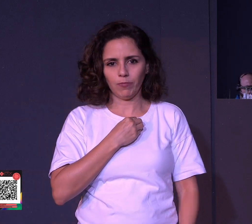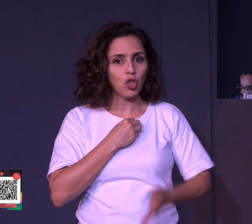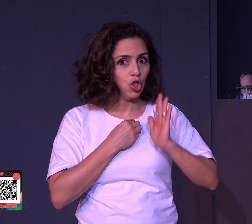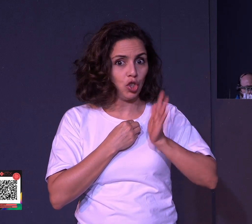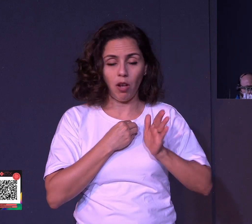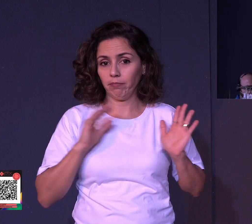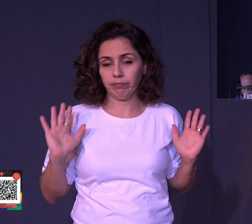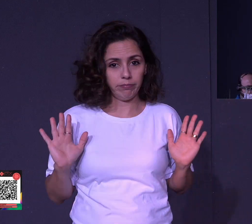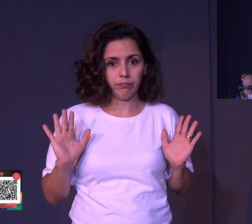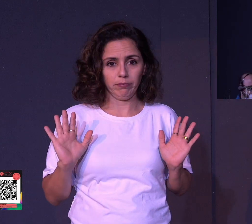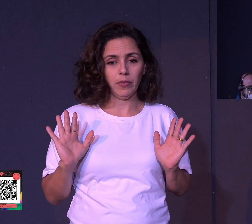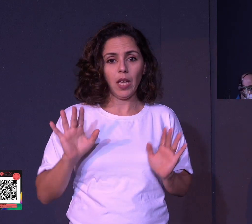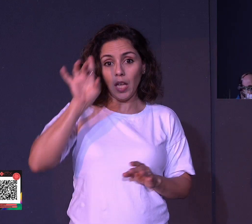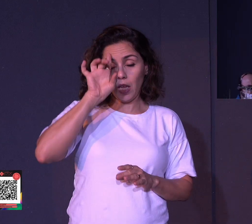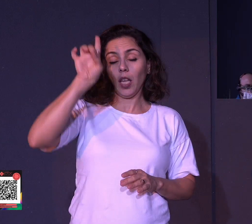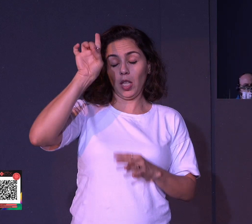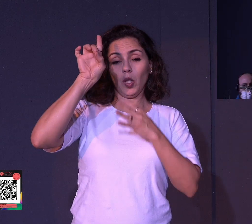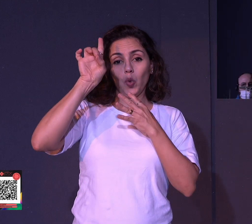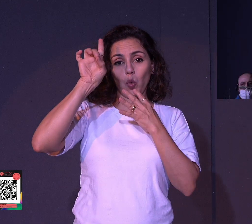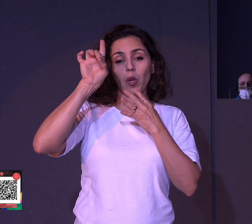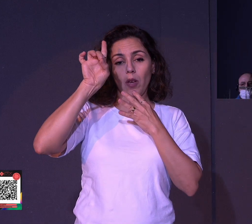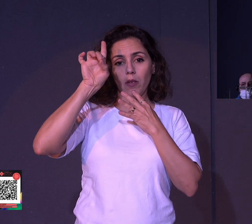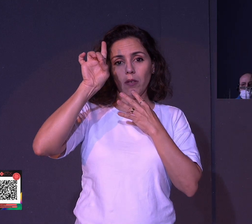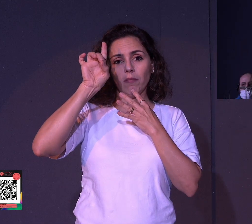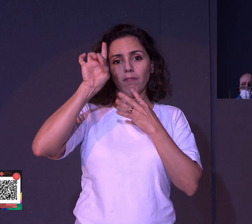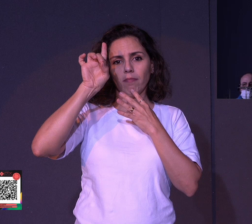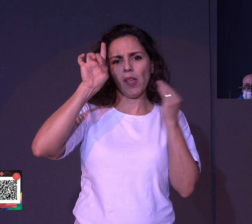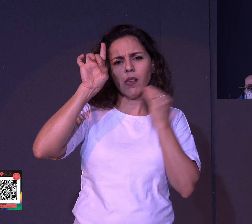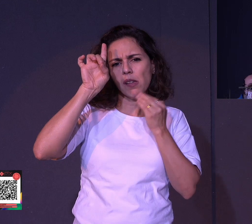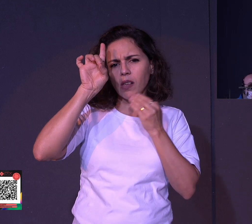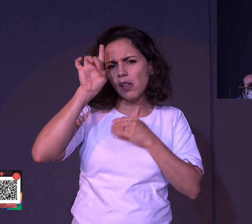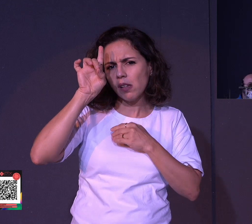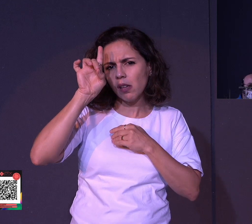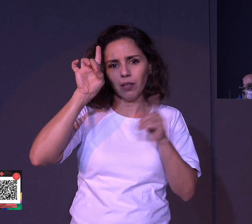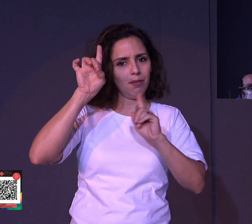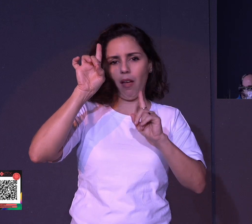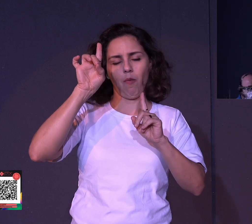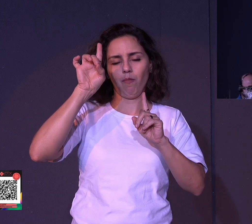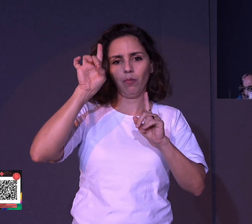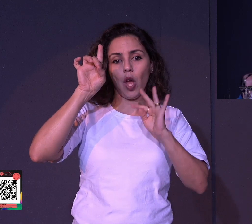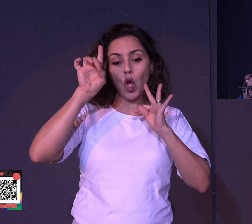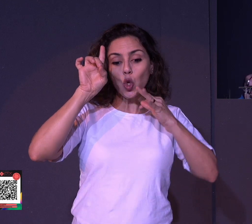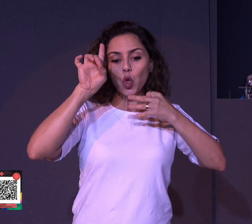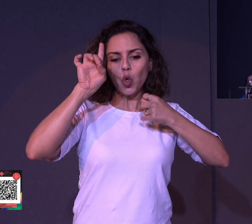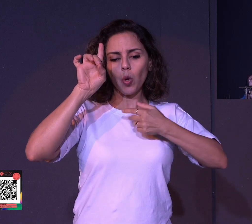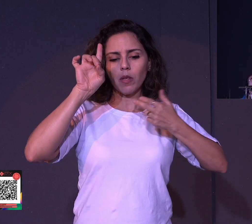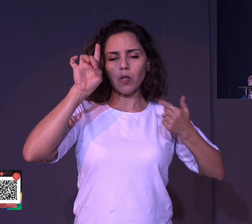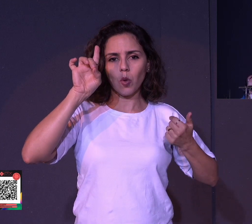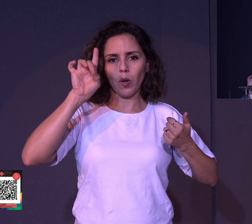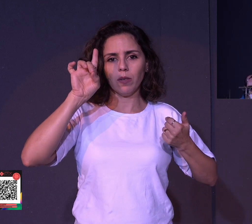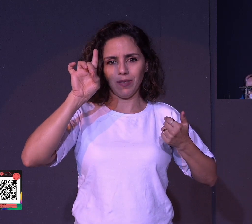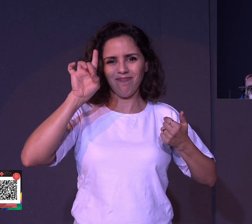conhece sem erros, sem o mínimo erro, as intenções das nossas palavras, os nossos